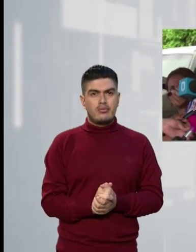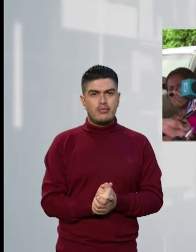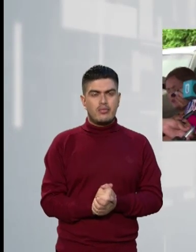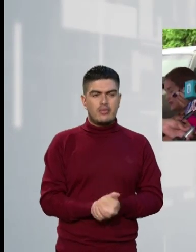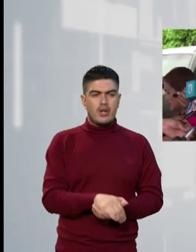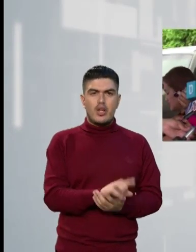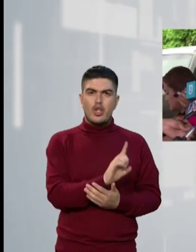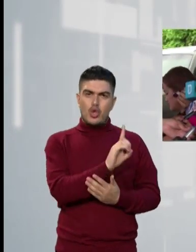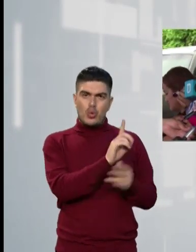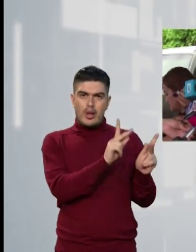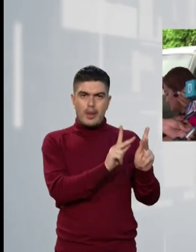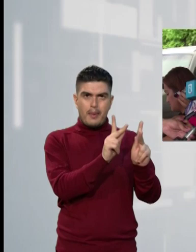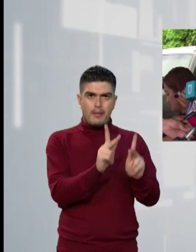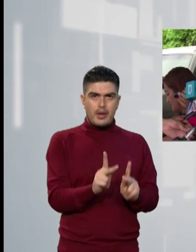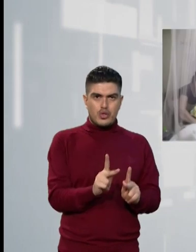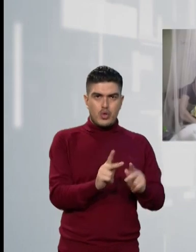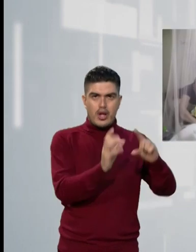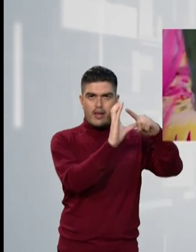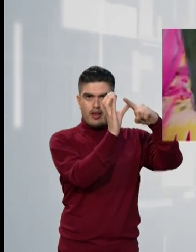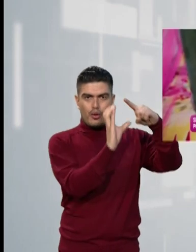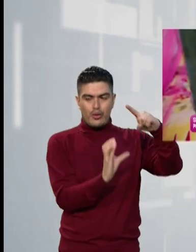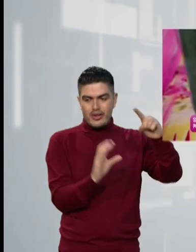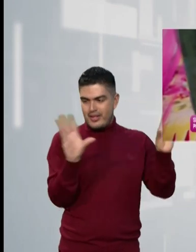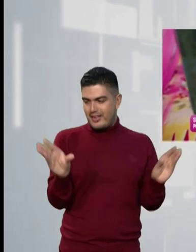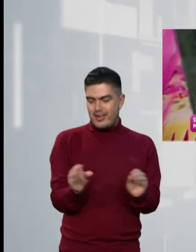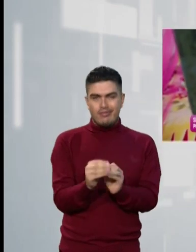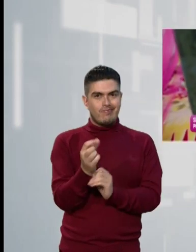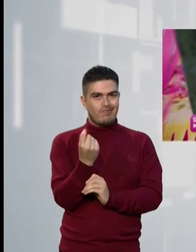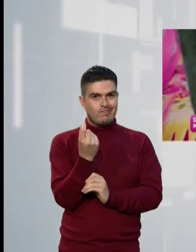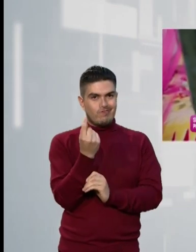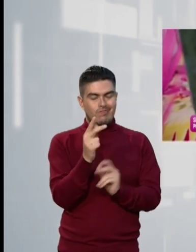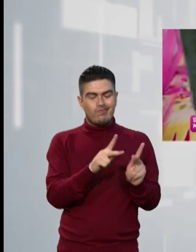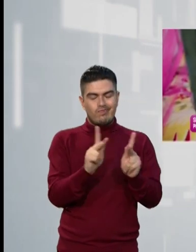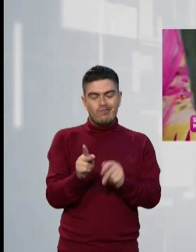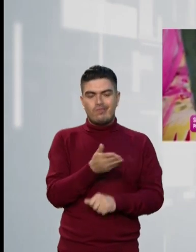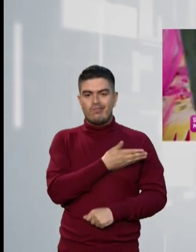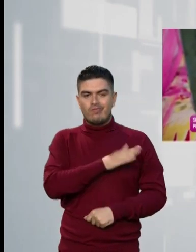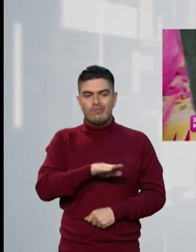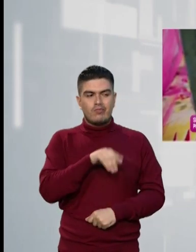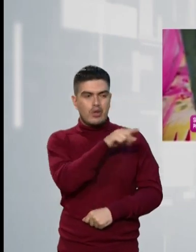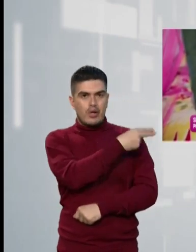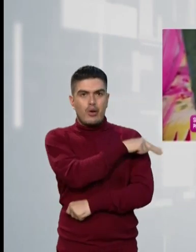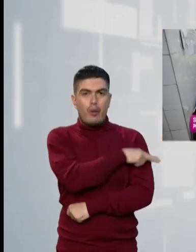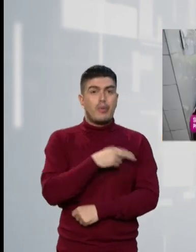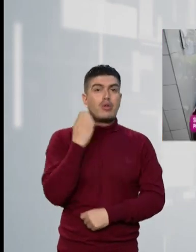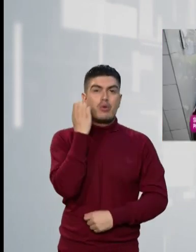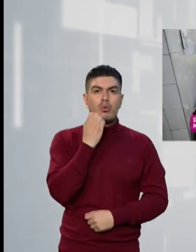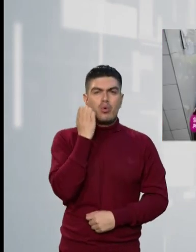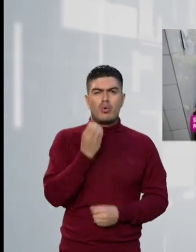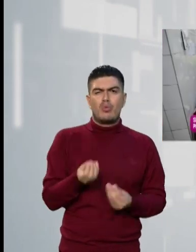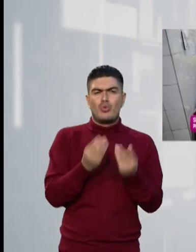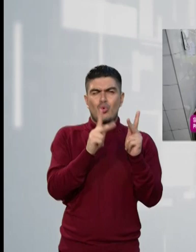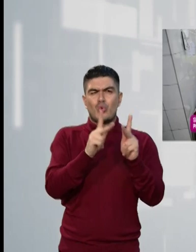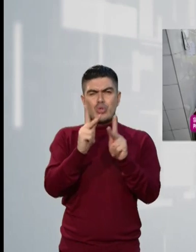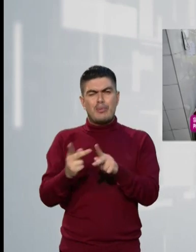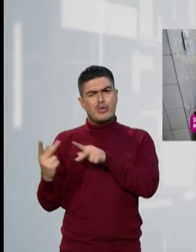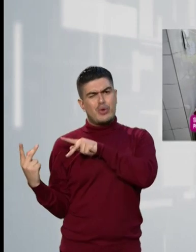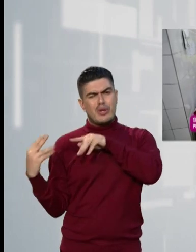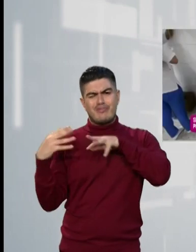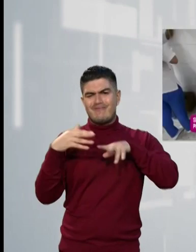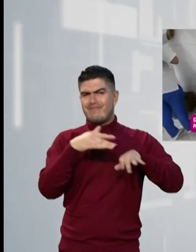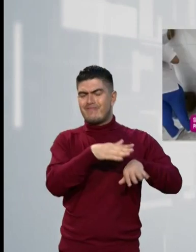Hay uno de Cortés ahí Ahí están los 11 verdad el hospital escuela es uno de los centros hospitalarios que más pacientes por dengue